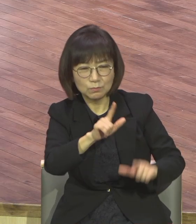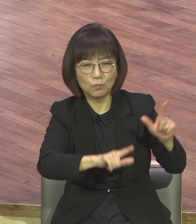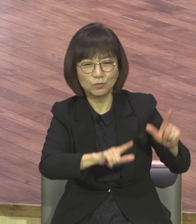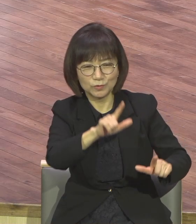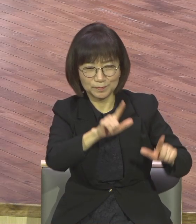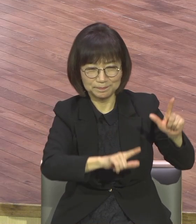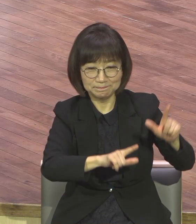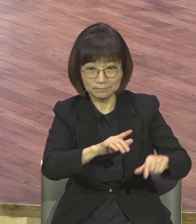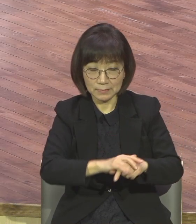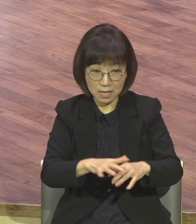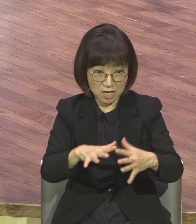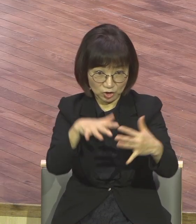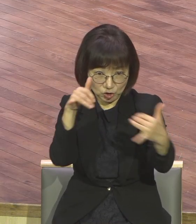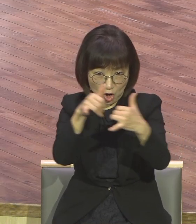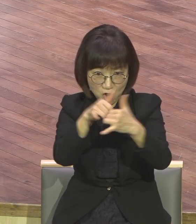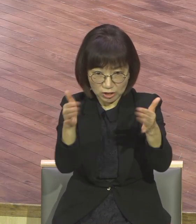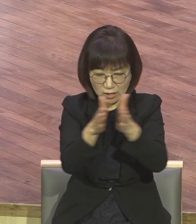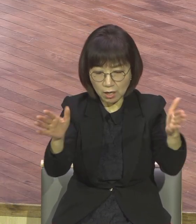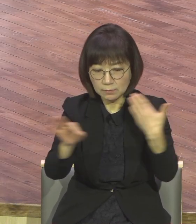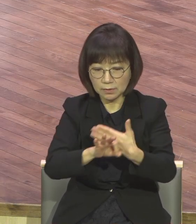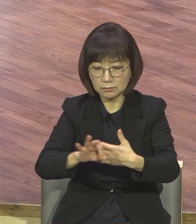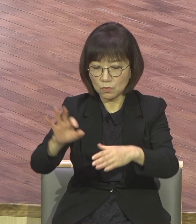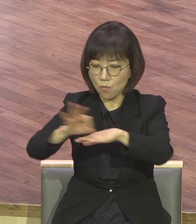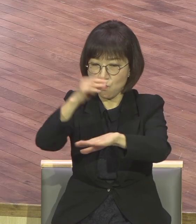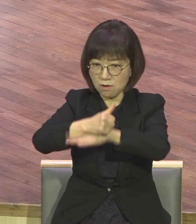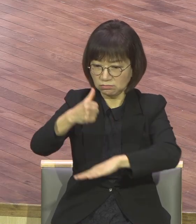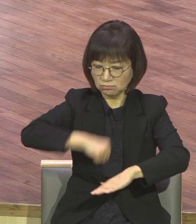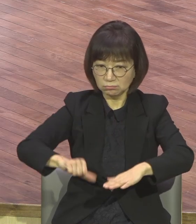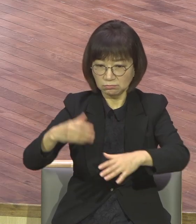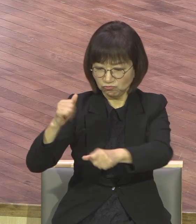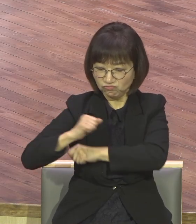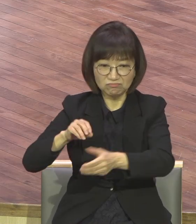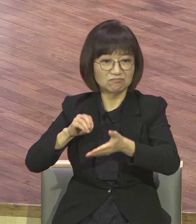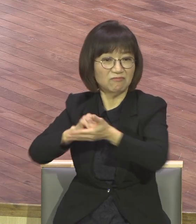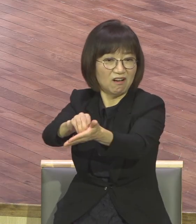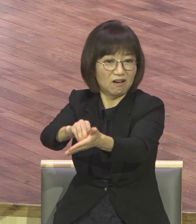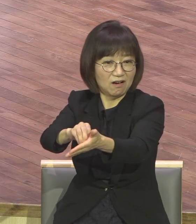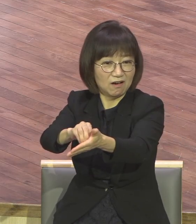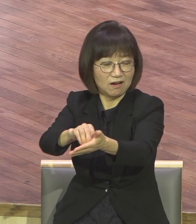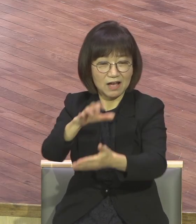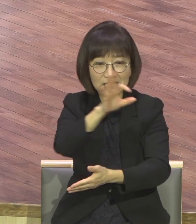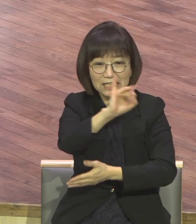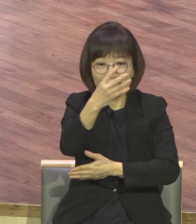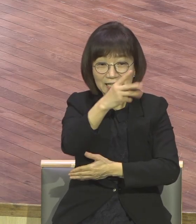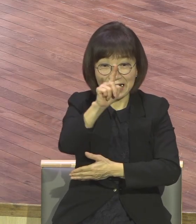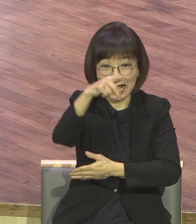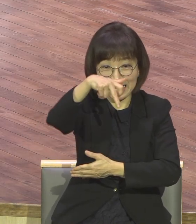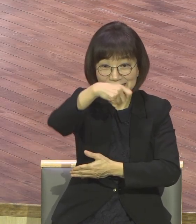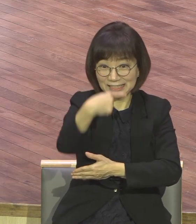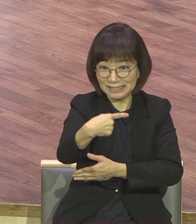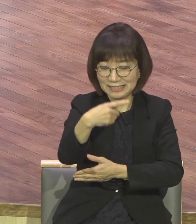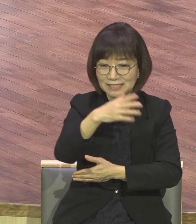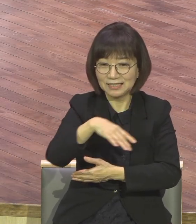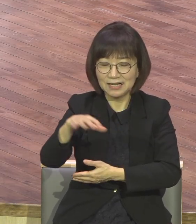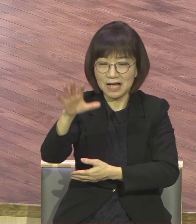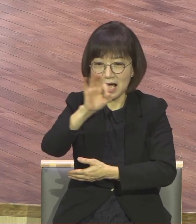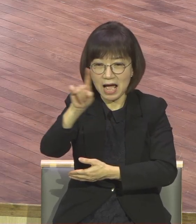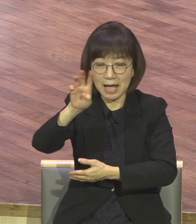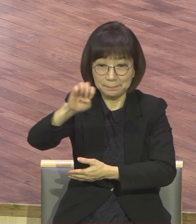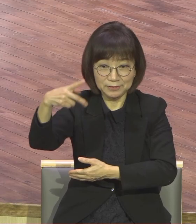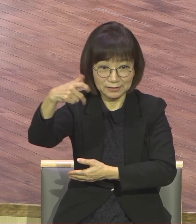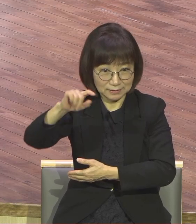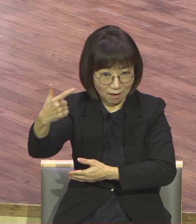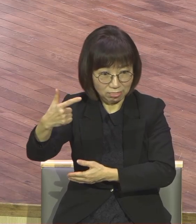왕자들이. 그 현재 영국 왕자들 전부 이라크, 아프가니스탄 조종사로 다 그